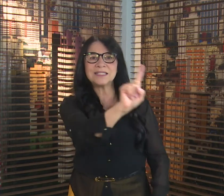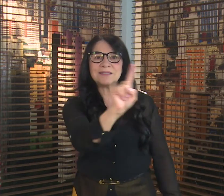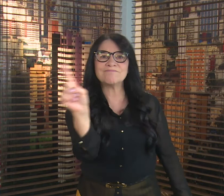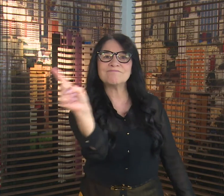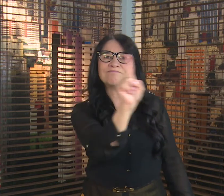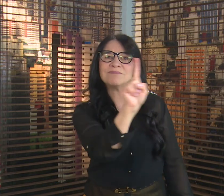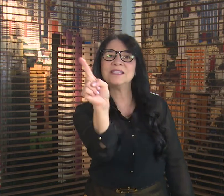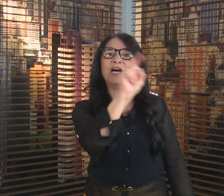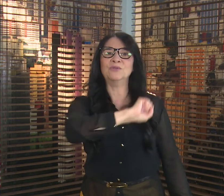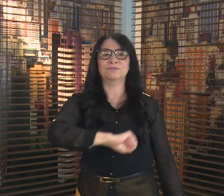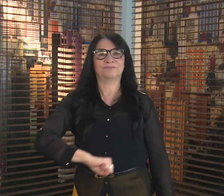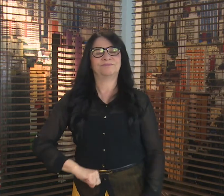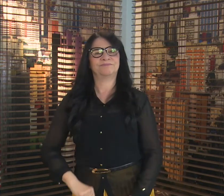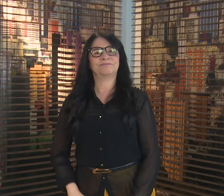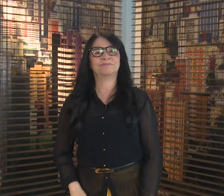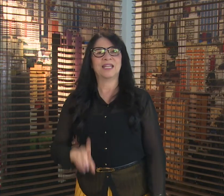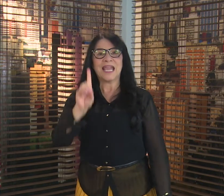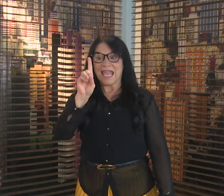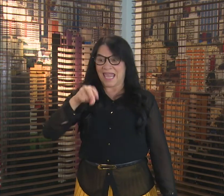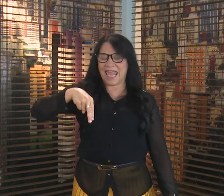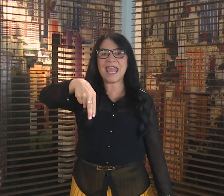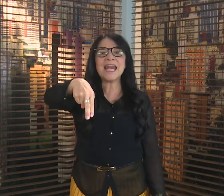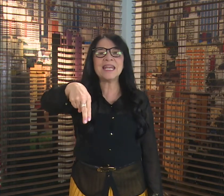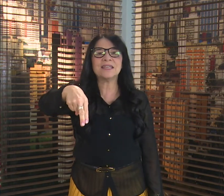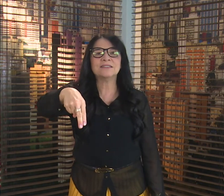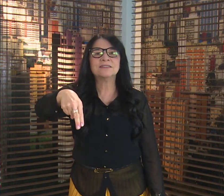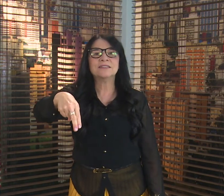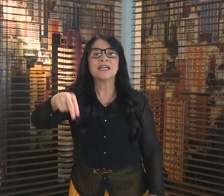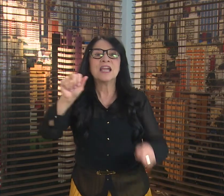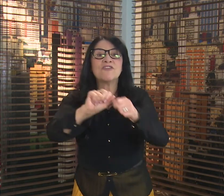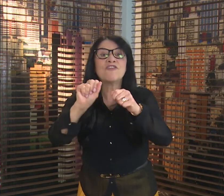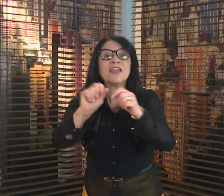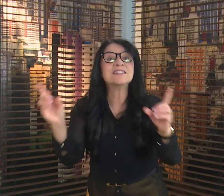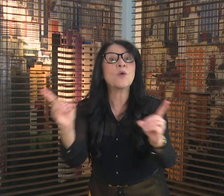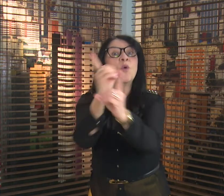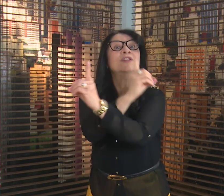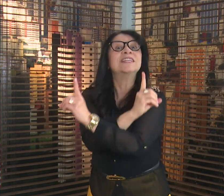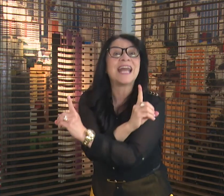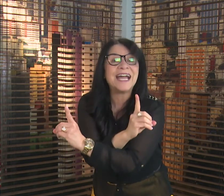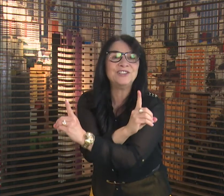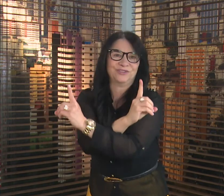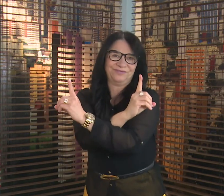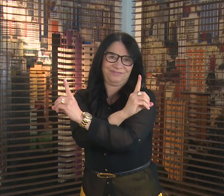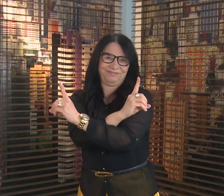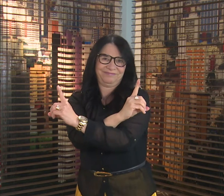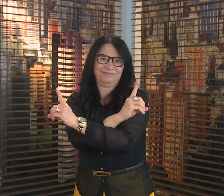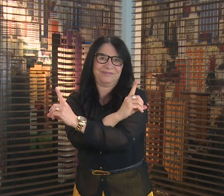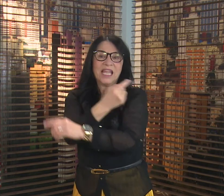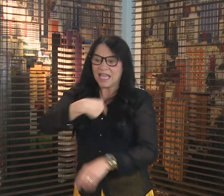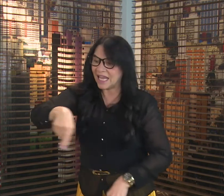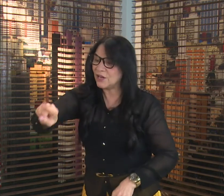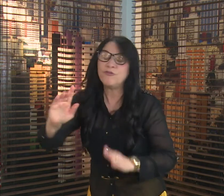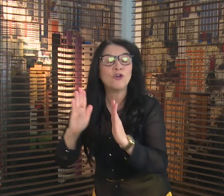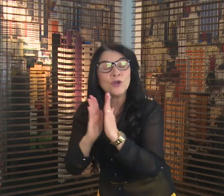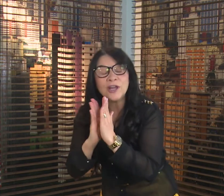Mas não. Ele fez ao contrário. Ele foi